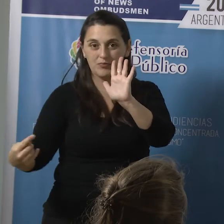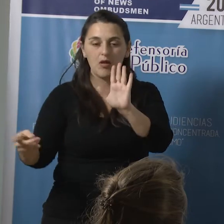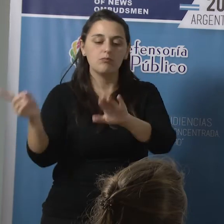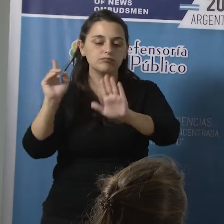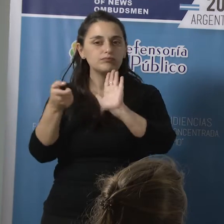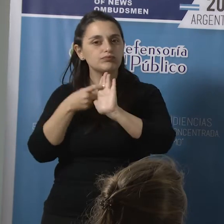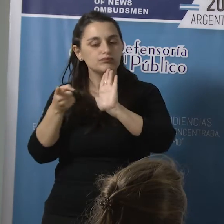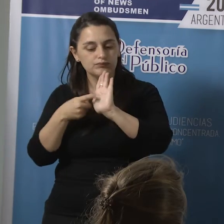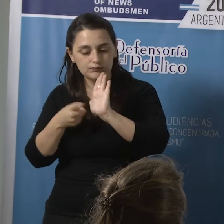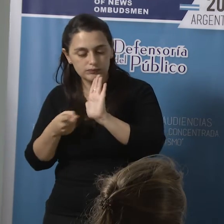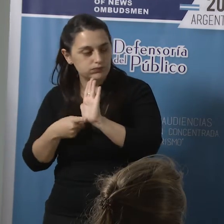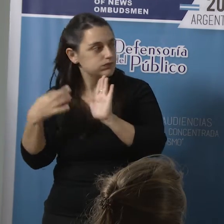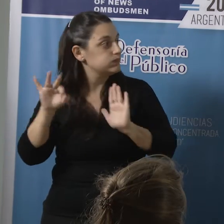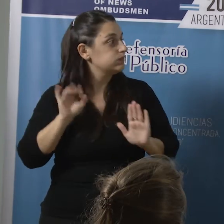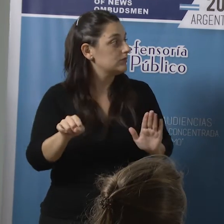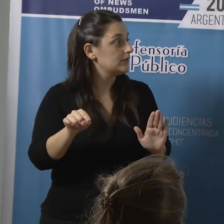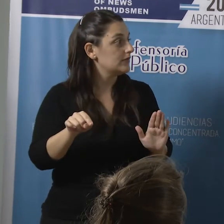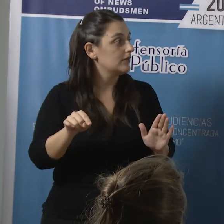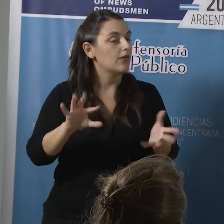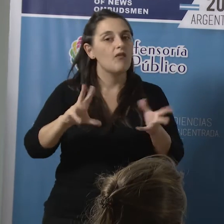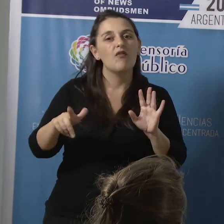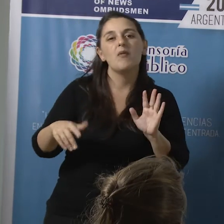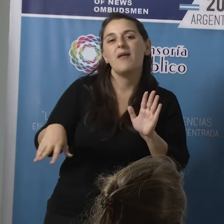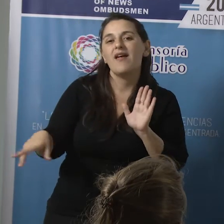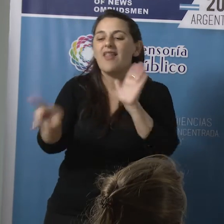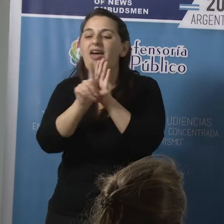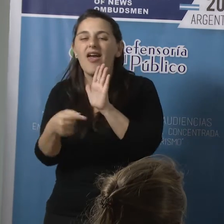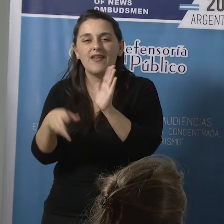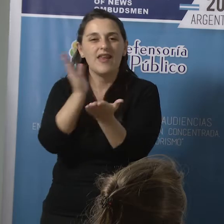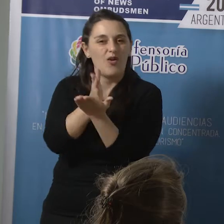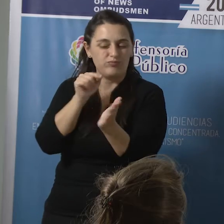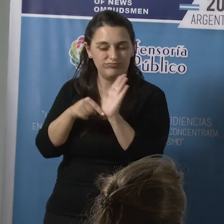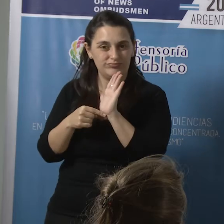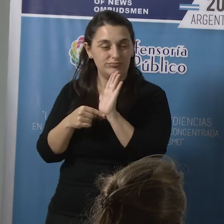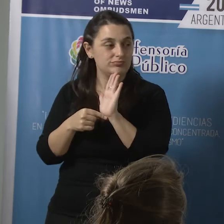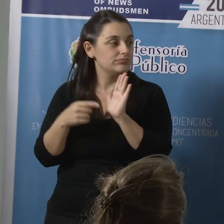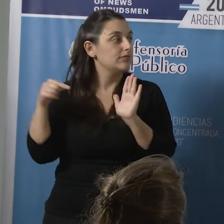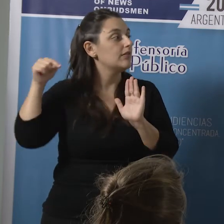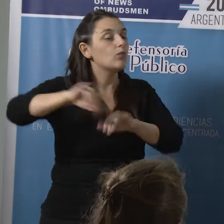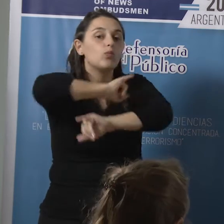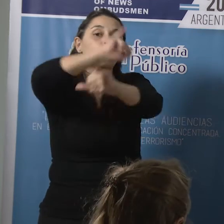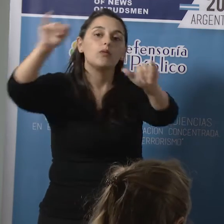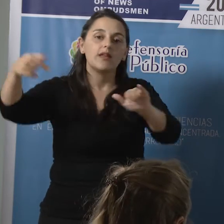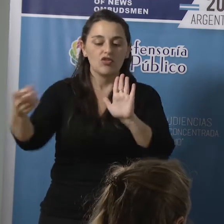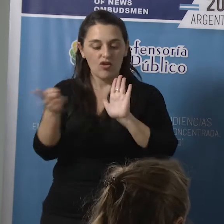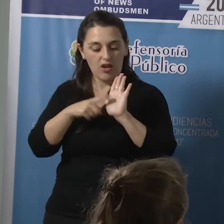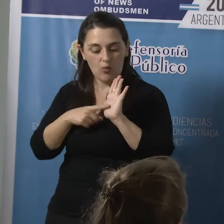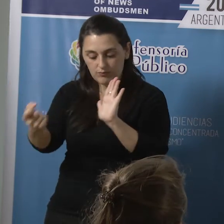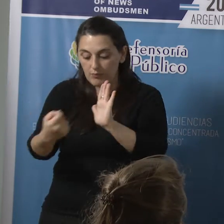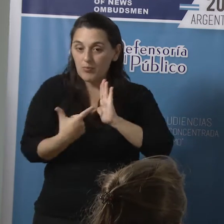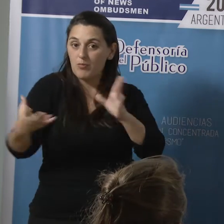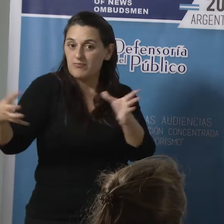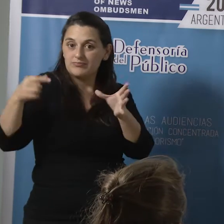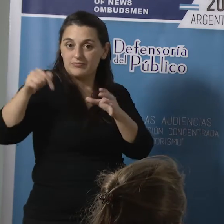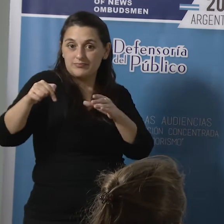presentado tratar de hacer una regulación. Debo hacer la advertencia, son códigos de autorregulación, lo cual